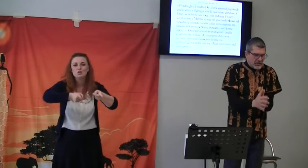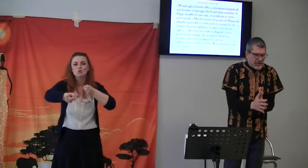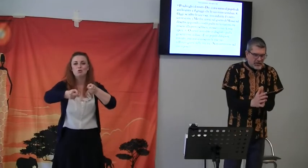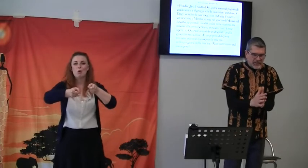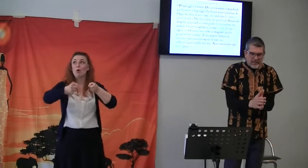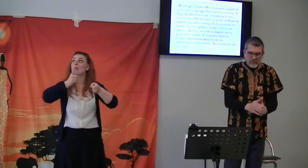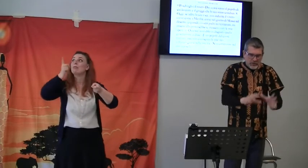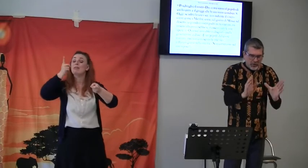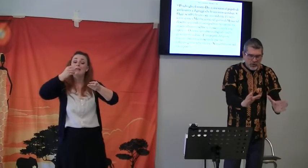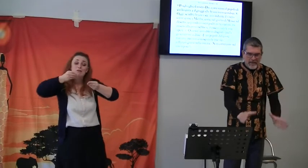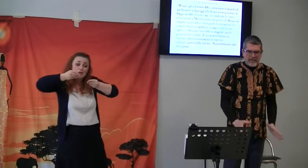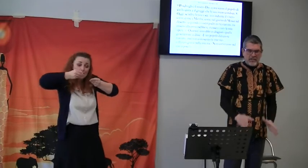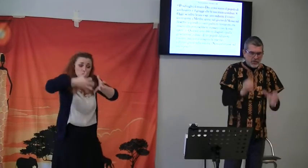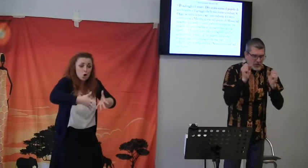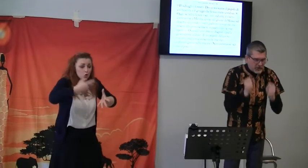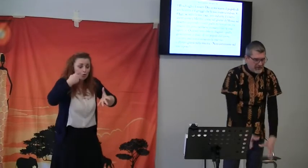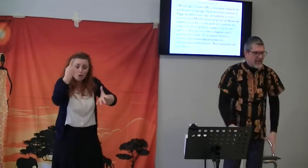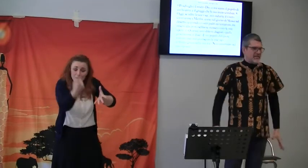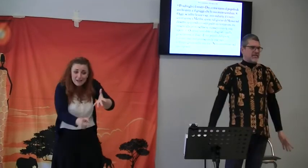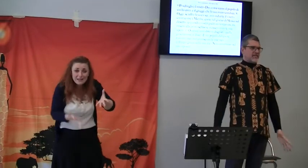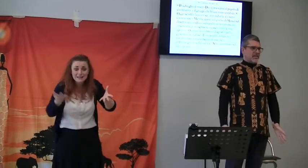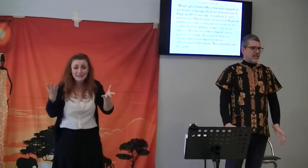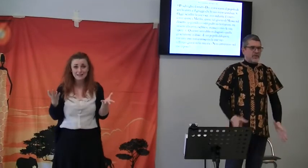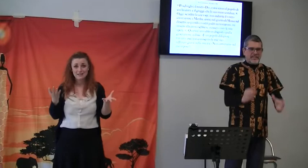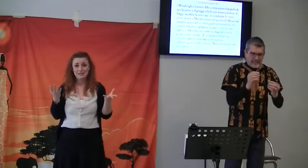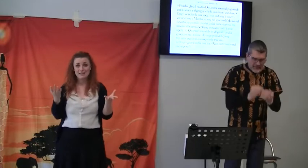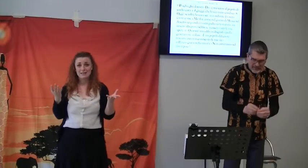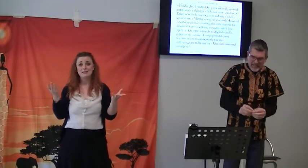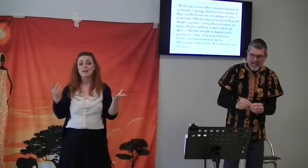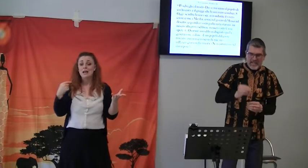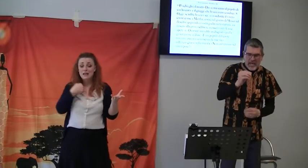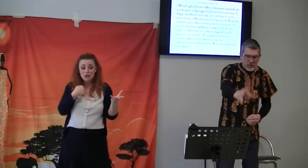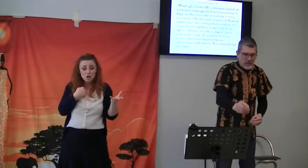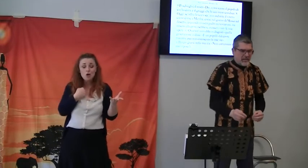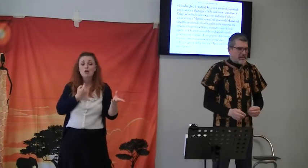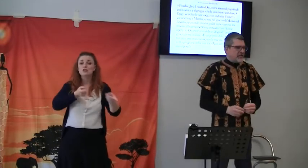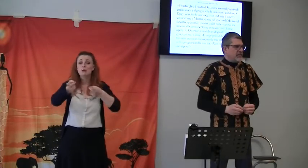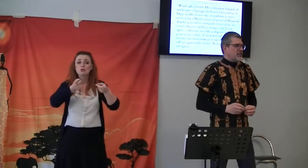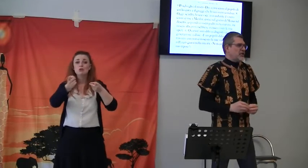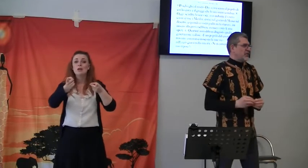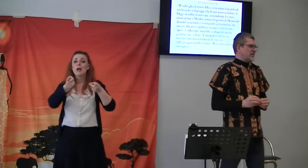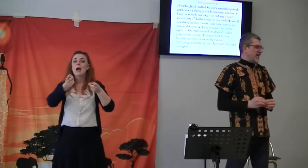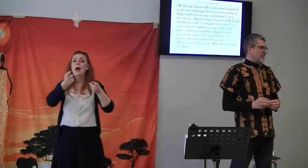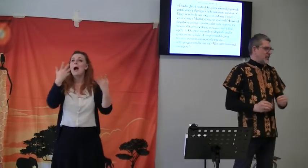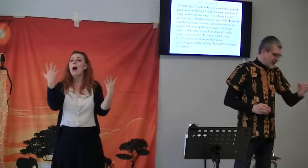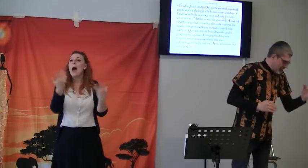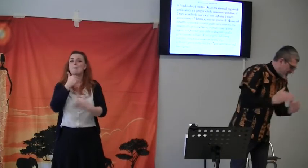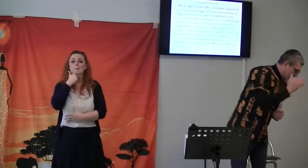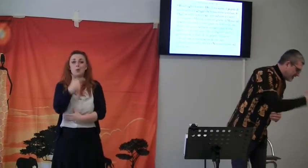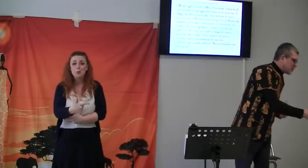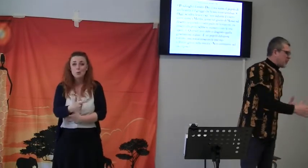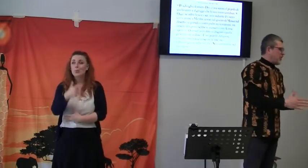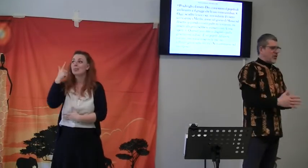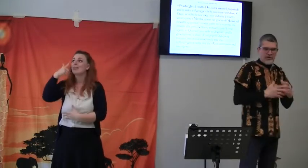sono dure le circostanze, non ti preoccupare, io sono con te, pure se attraverserai le acque, io sono con te, pure se